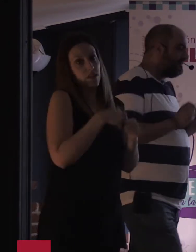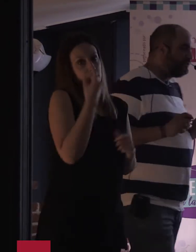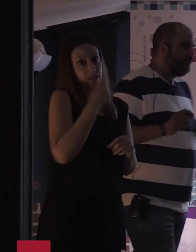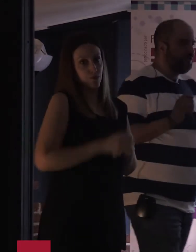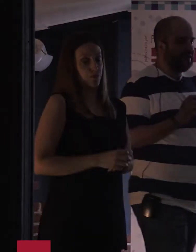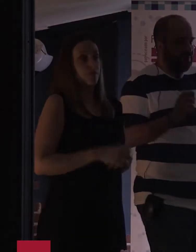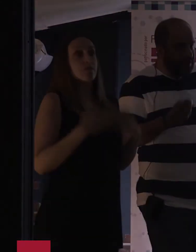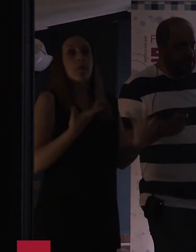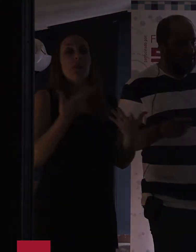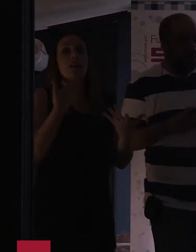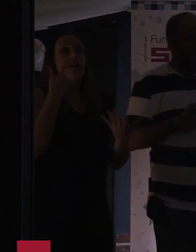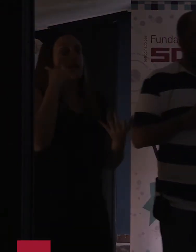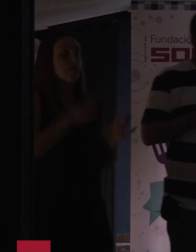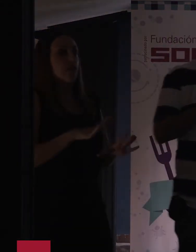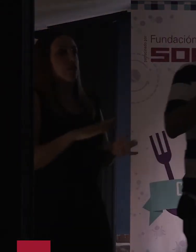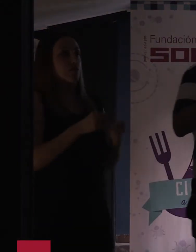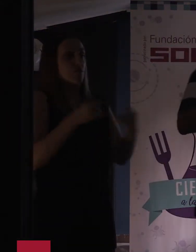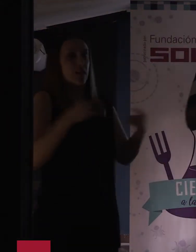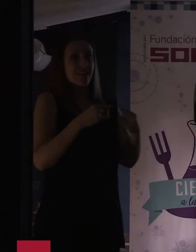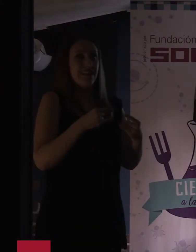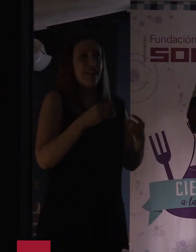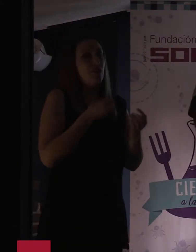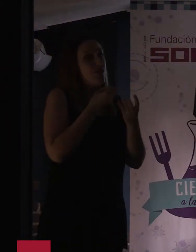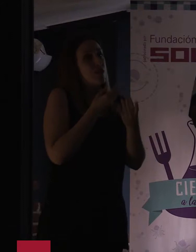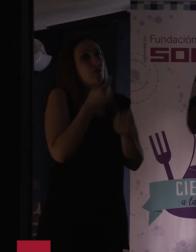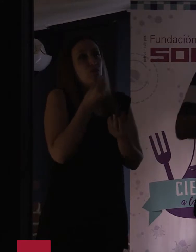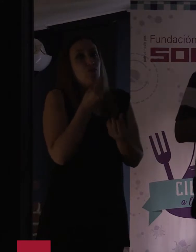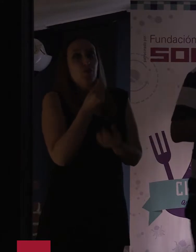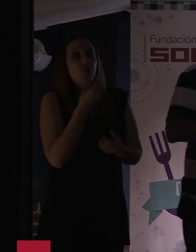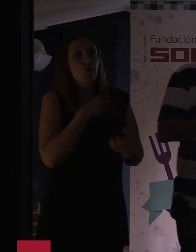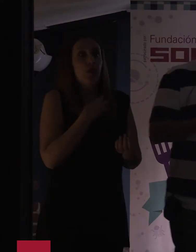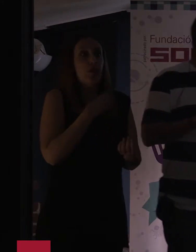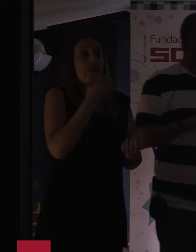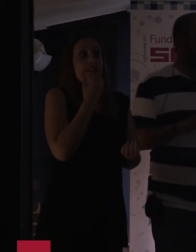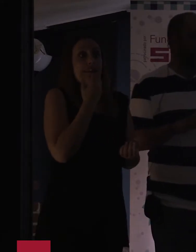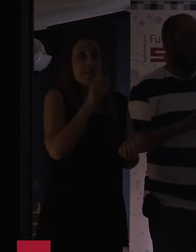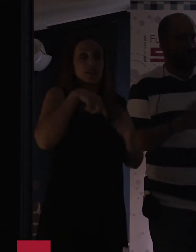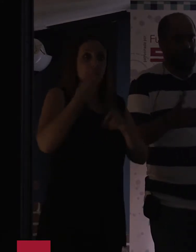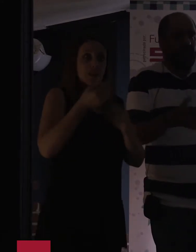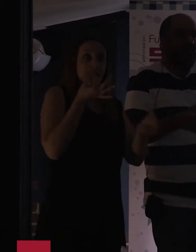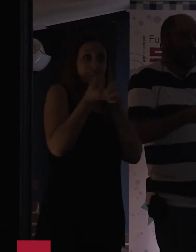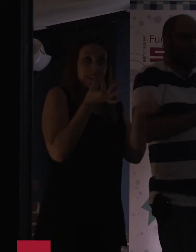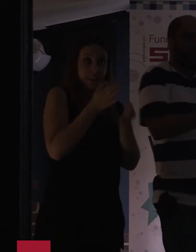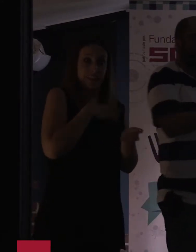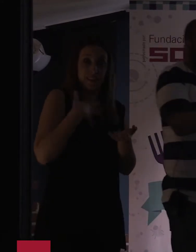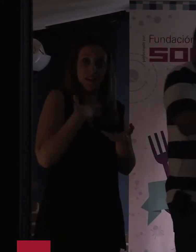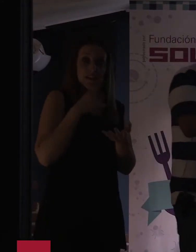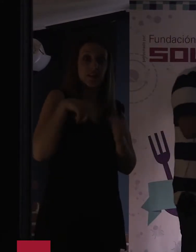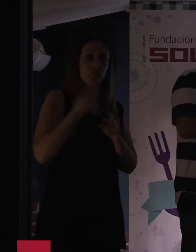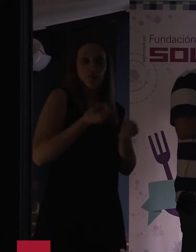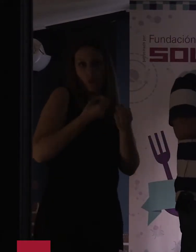detección magnética os puedo contar poquito. Si luego queréis detalles, porque alguno tiene más interés, pues se lo cuento, porque esto es